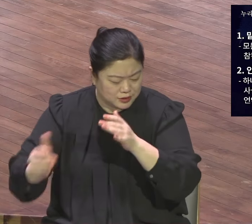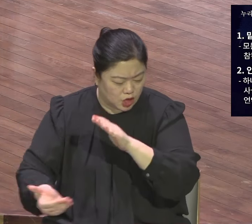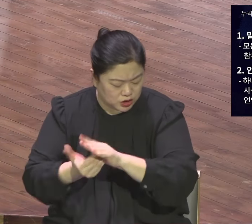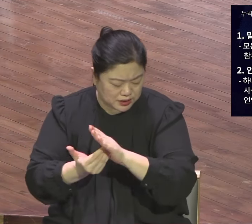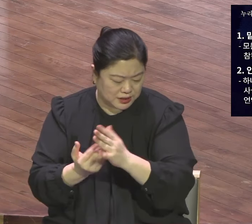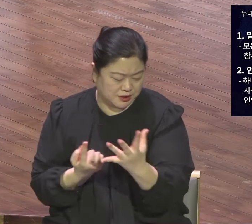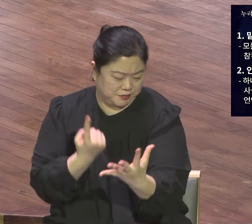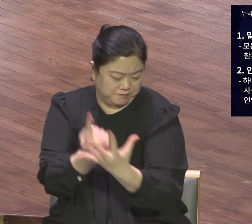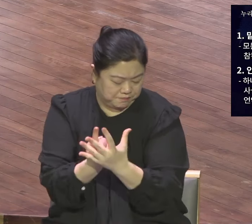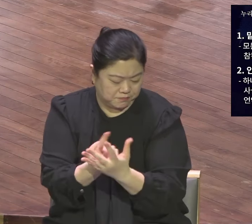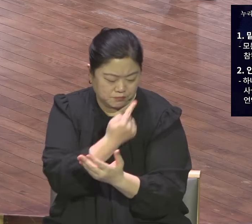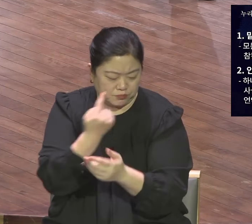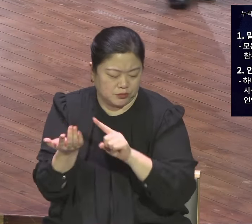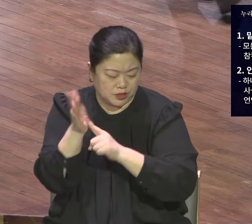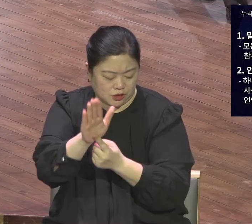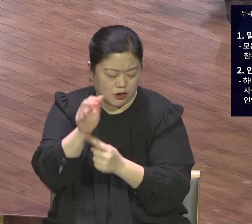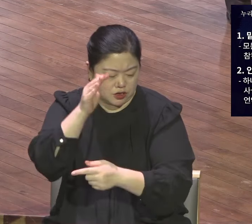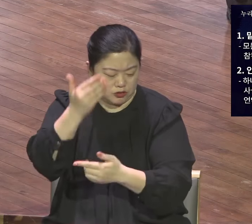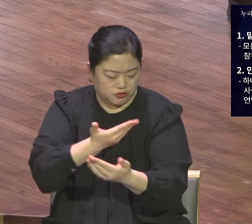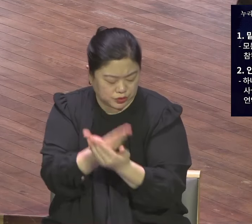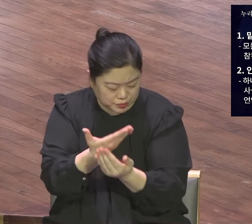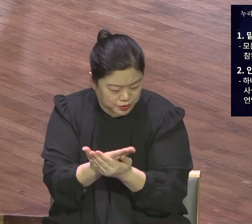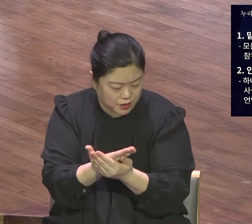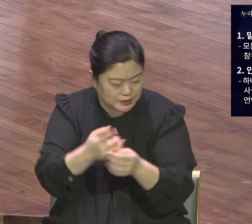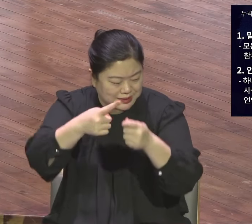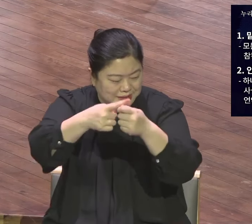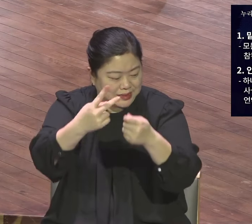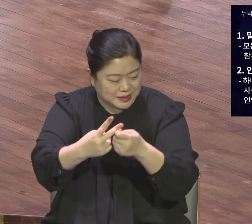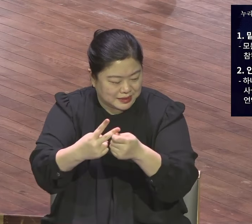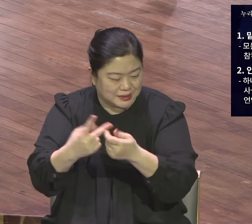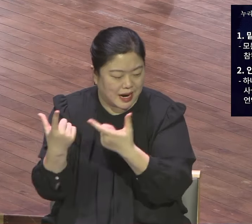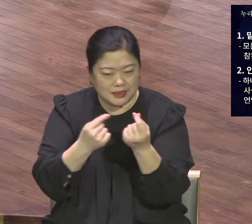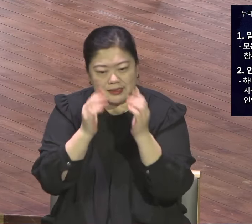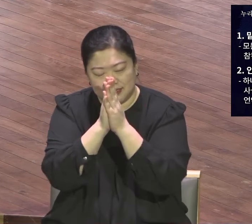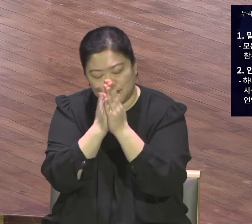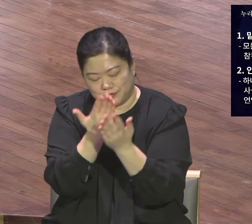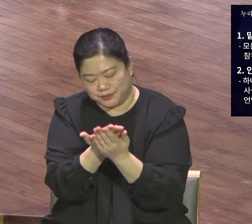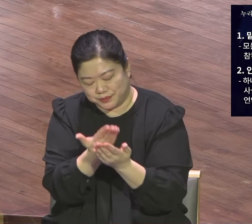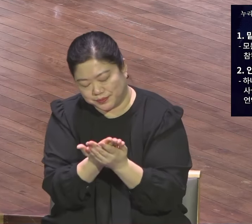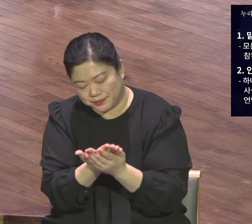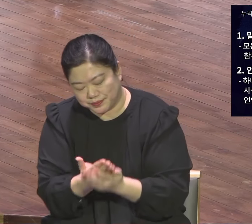개선하지 말고 하나님께서 나에게 주시는 은혜의 말씀 붙잡고